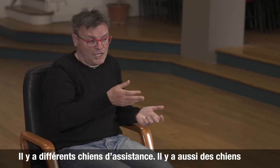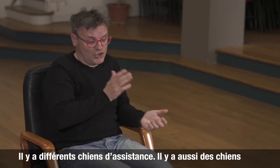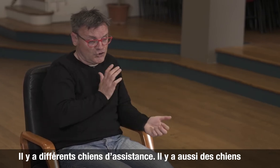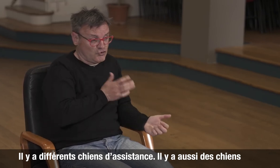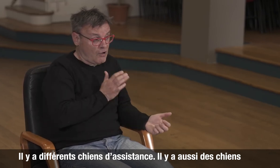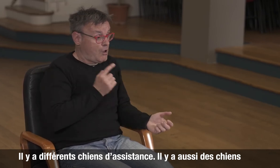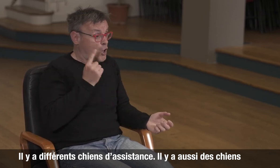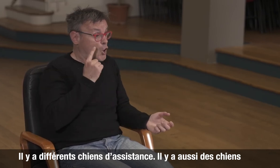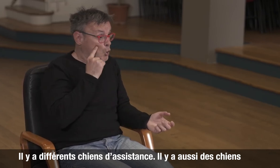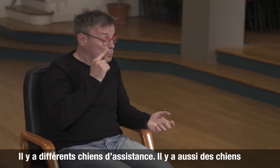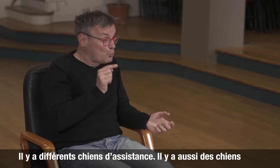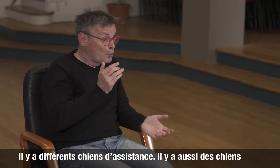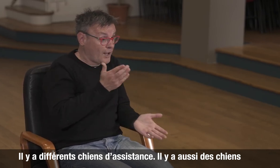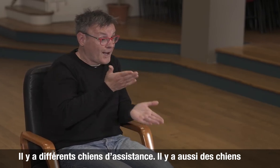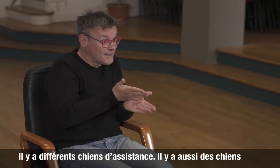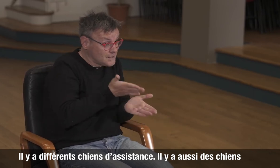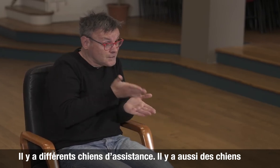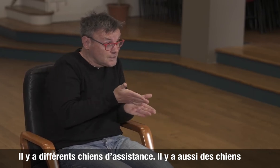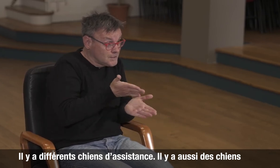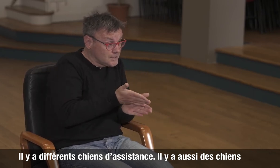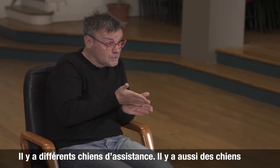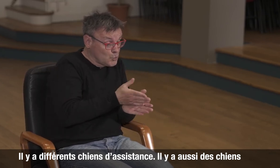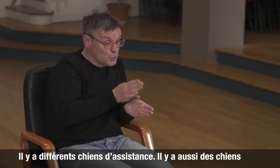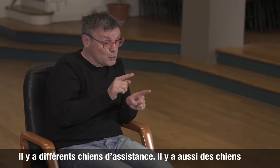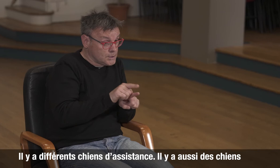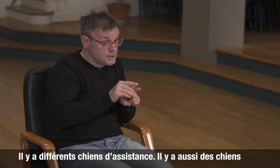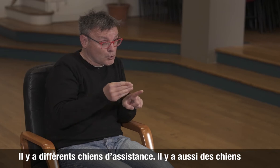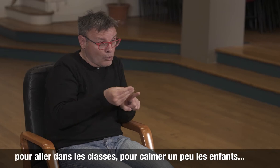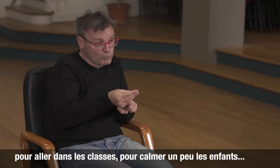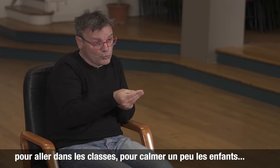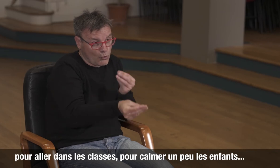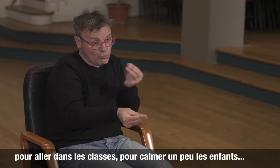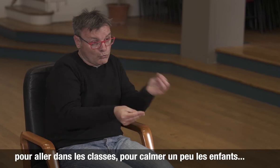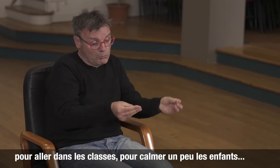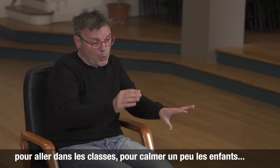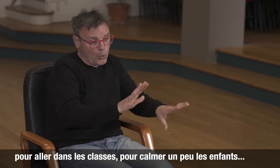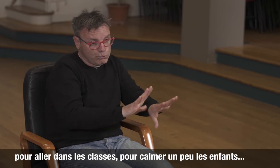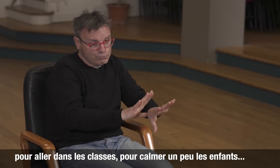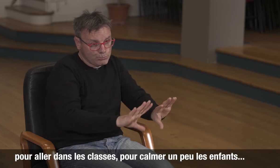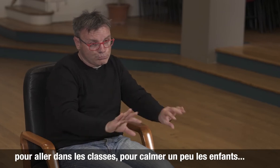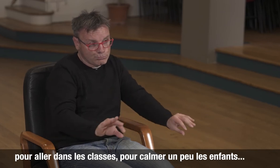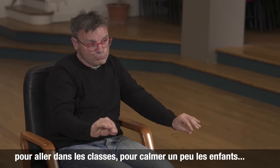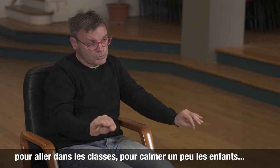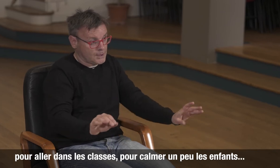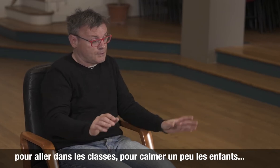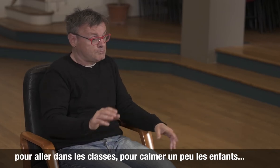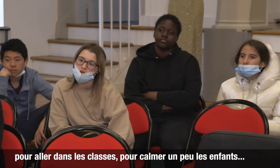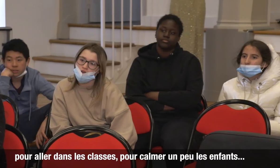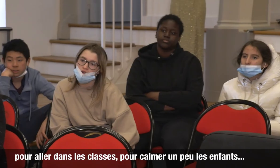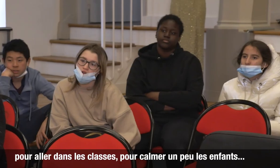Il y a différents chiens d'assistance. Il y a des chiens aussi pour aller dans les classes pour calmer un